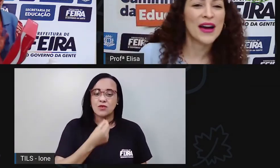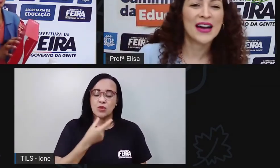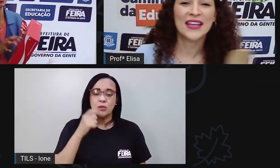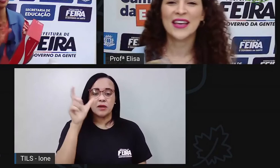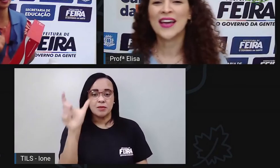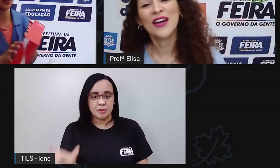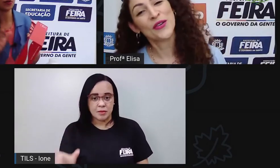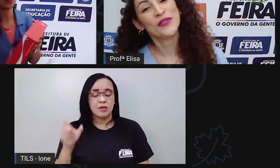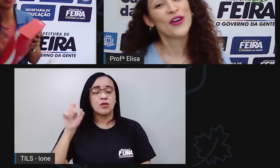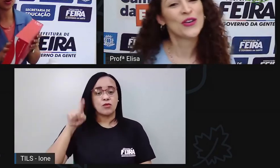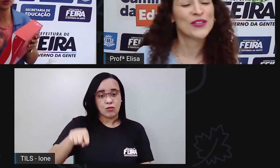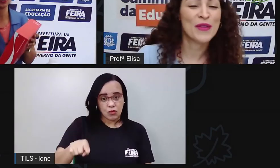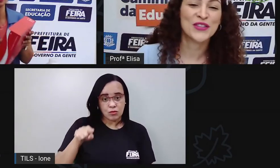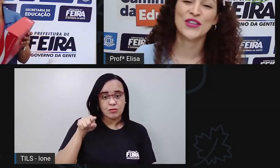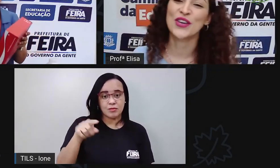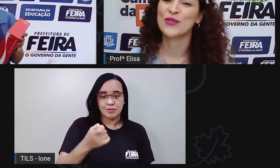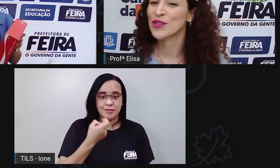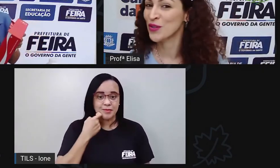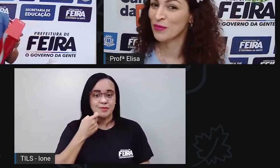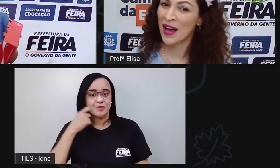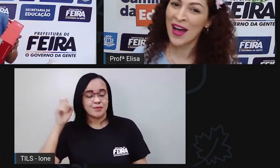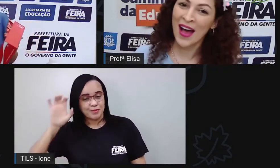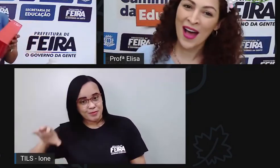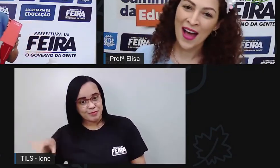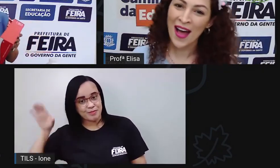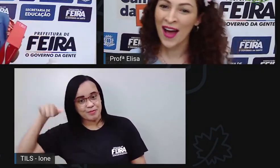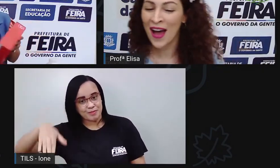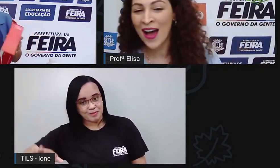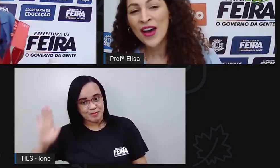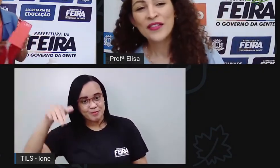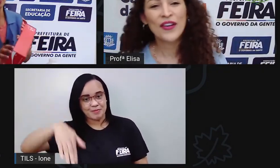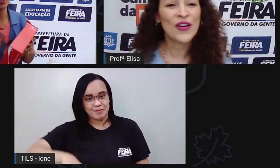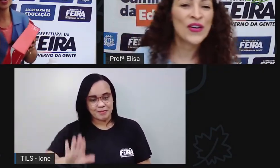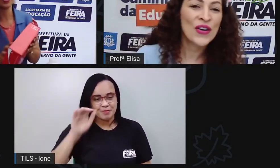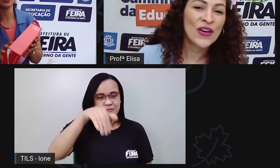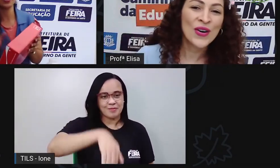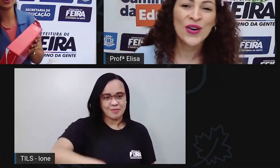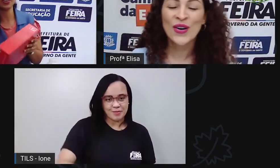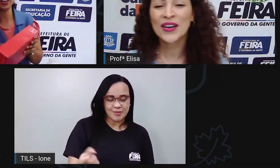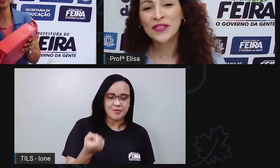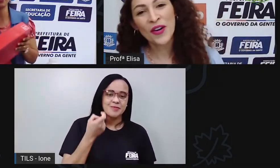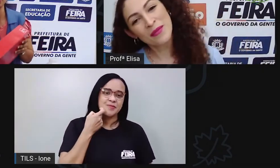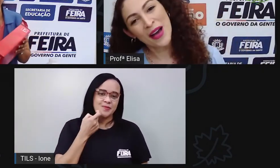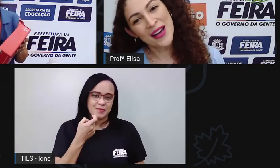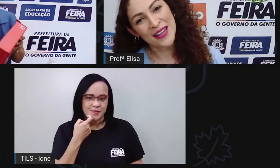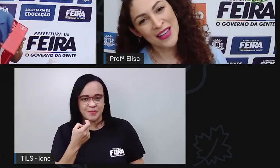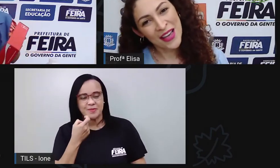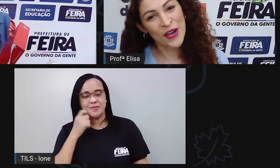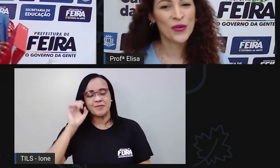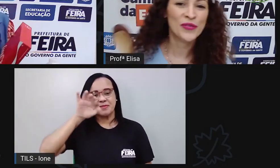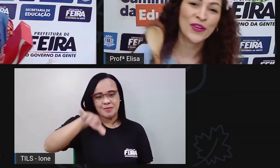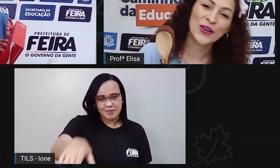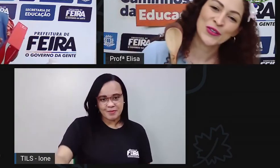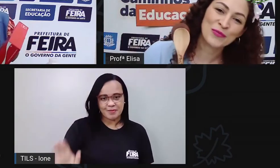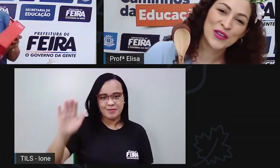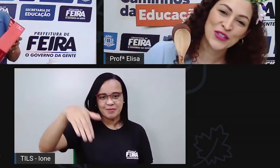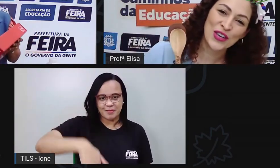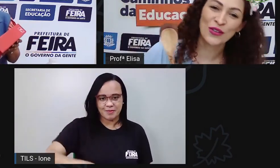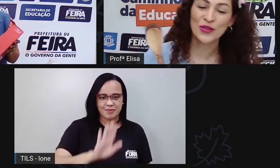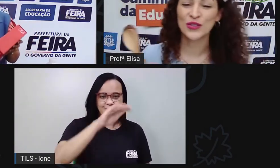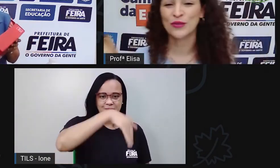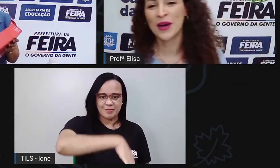Foi marinheiro, foram os peixinhos do mar. Foi marinheiro, foram